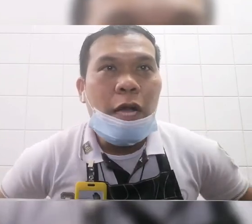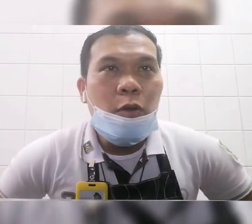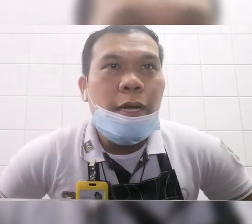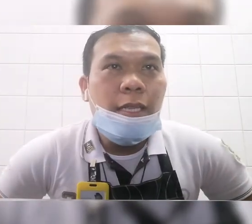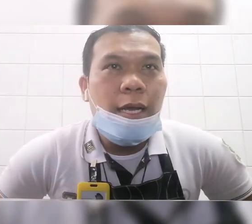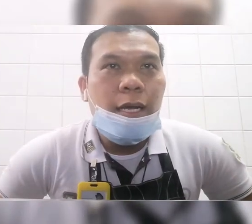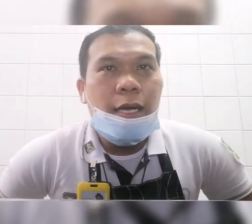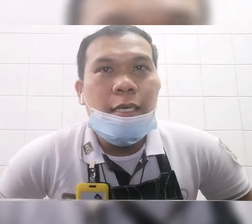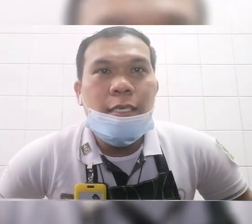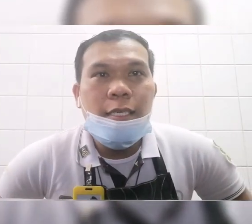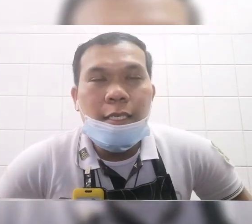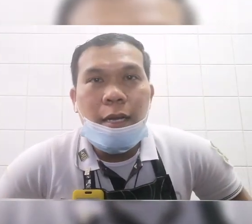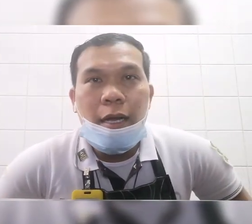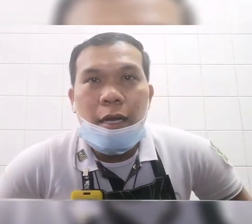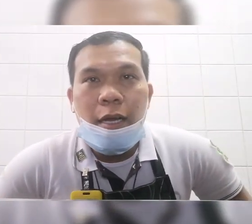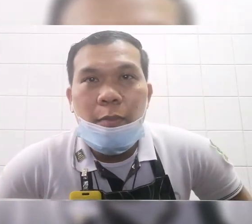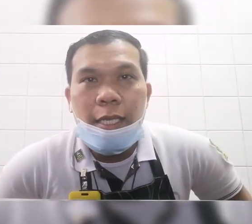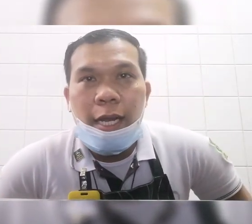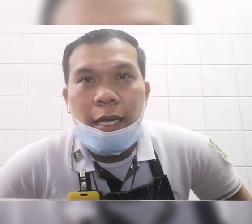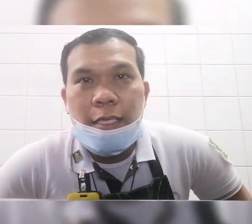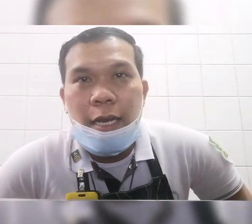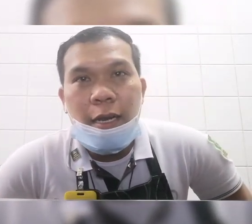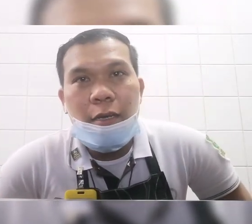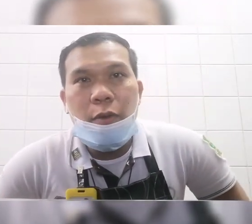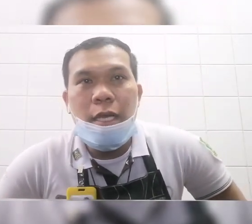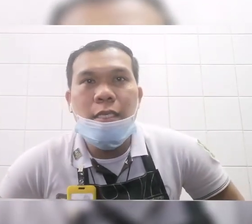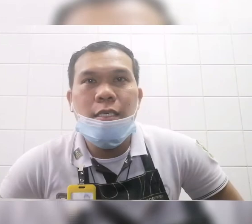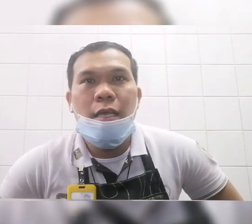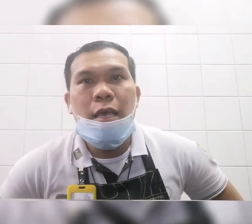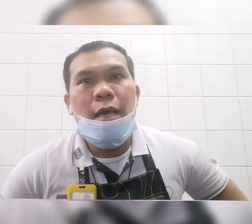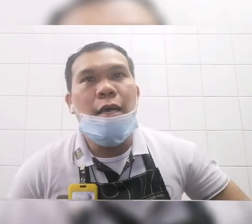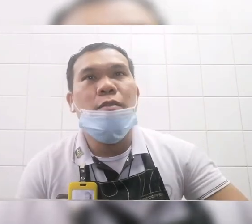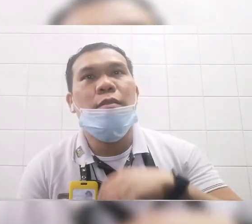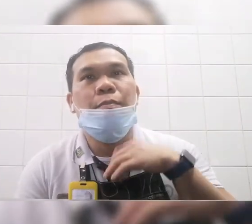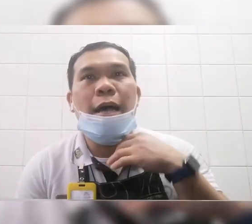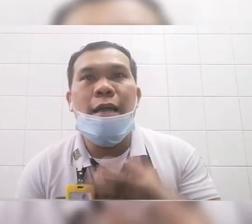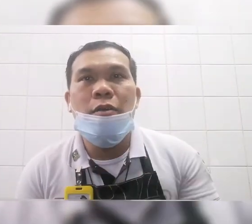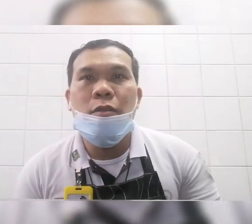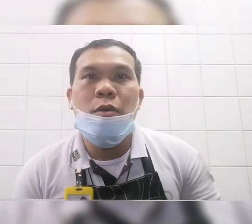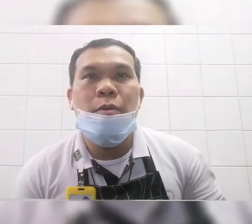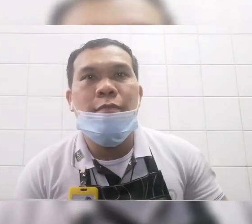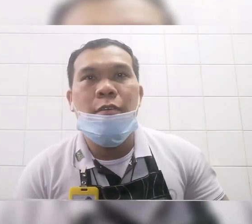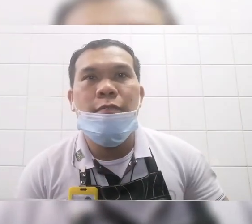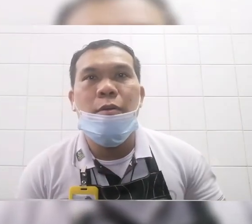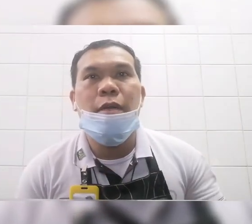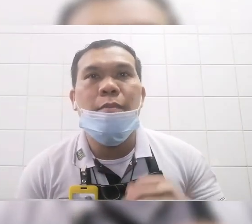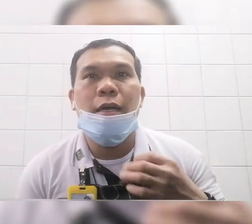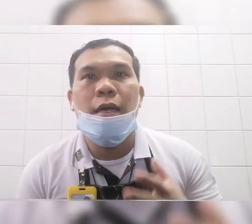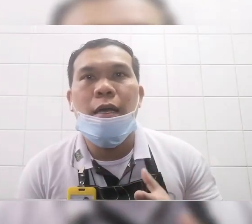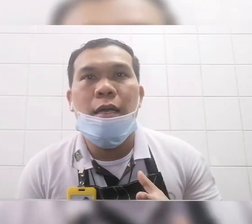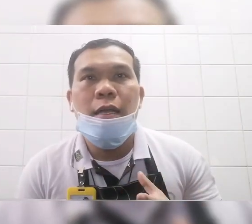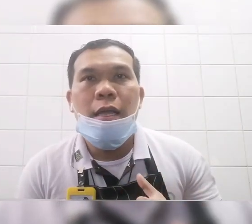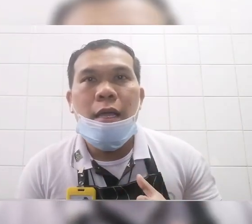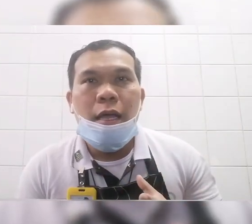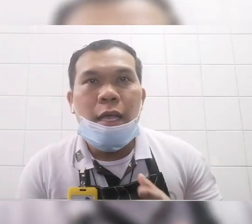ano ba talaga ang sign language at paano ito ipi-perform ng mga hindi